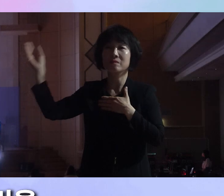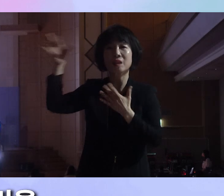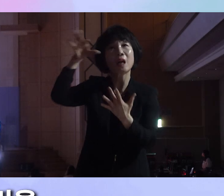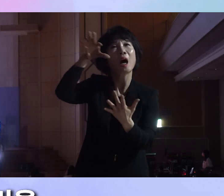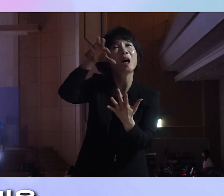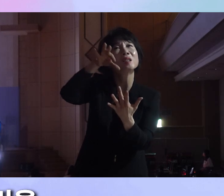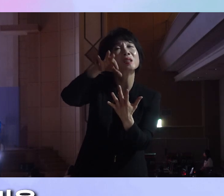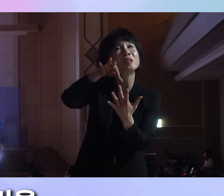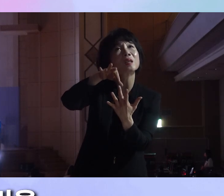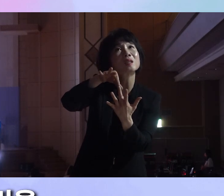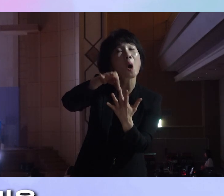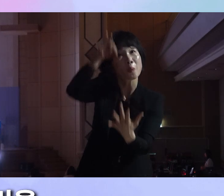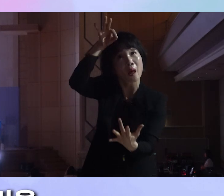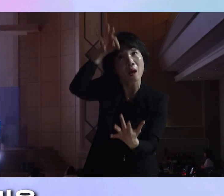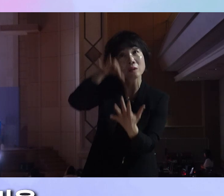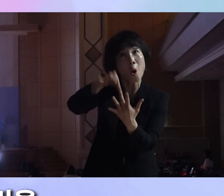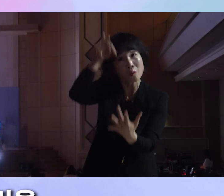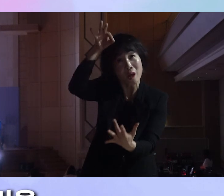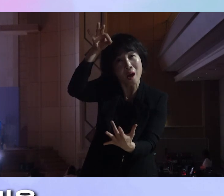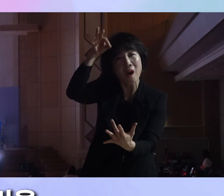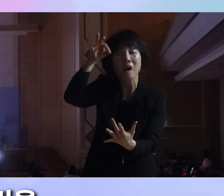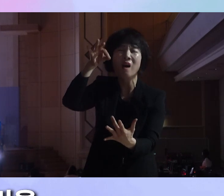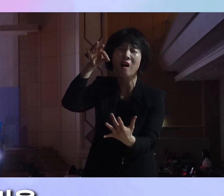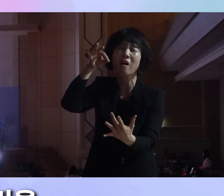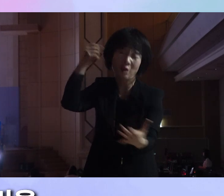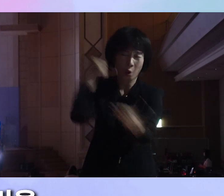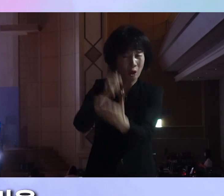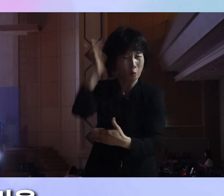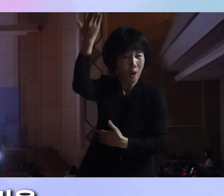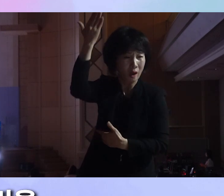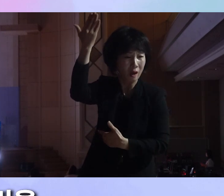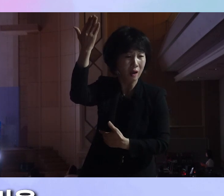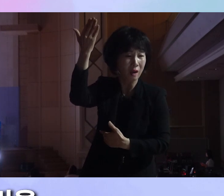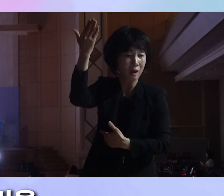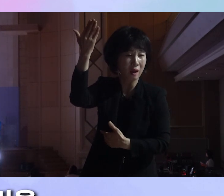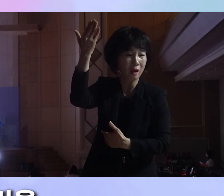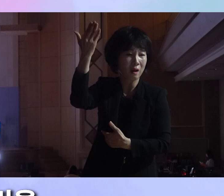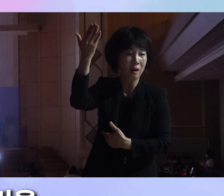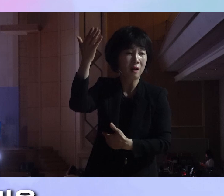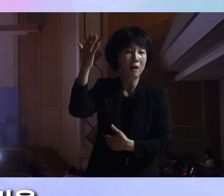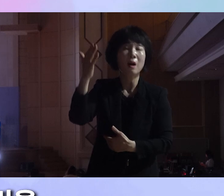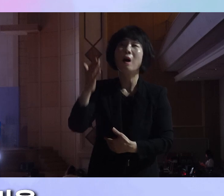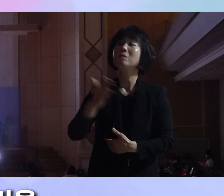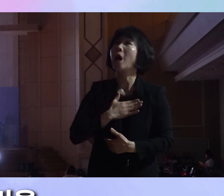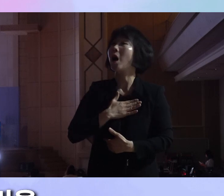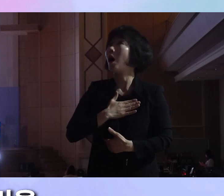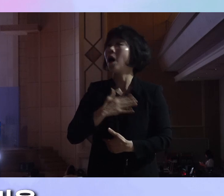선택해야 하네 나는 어찌